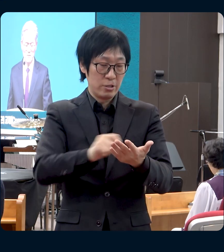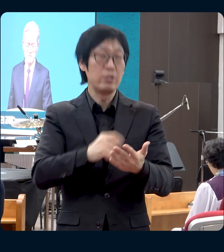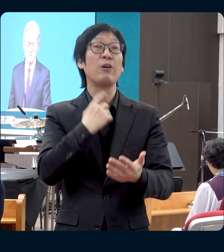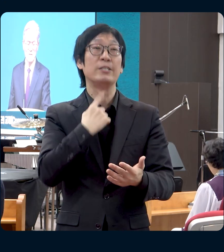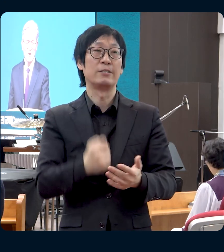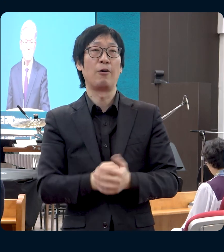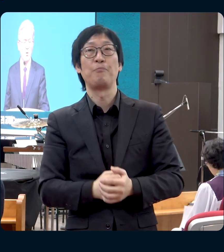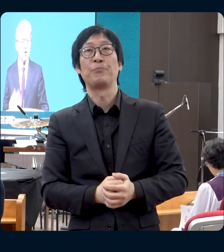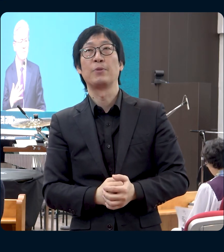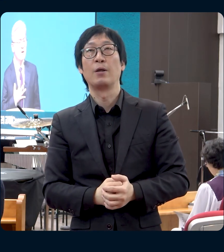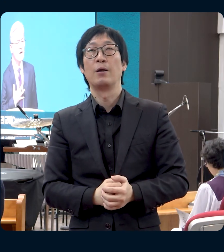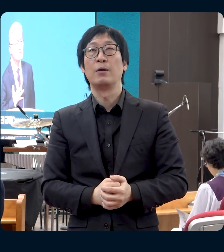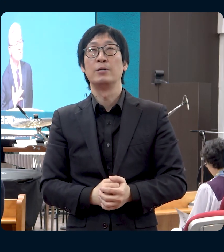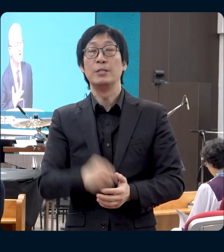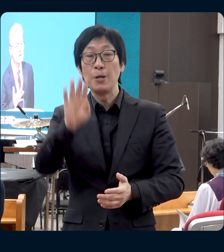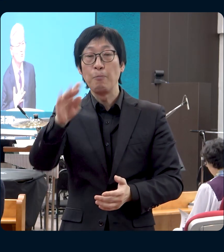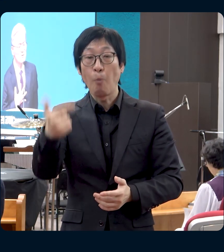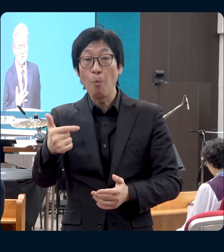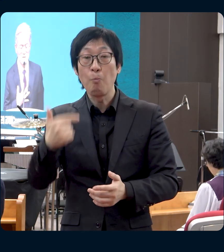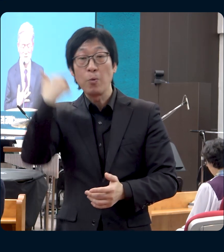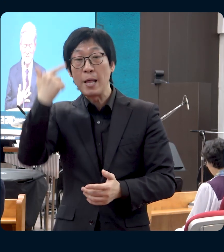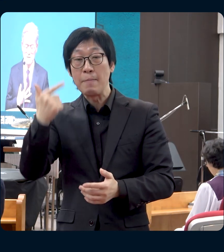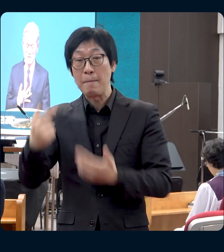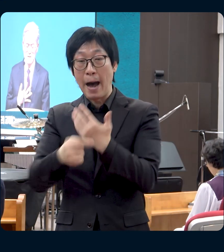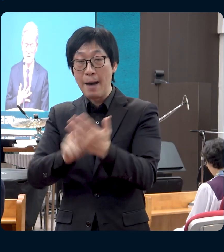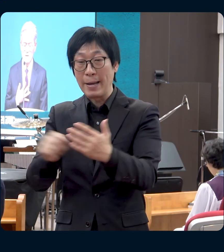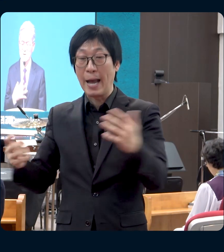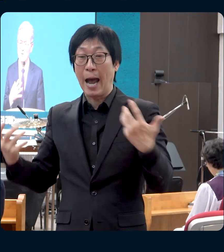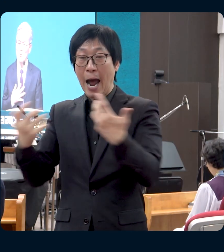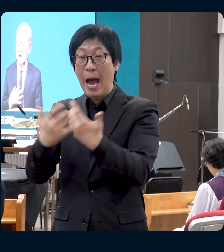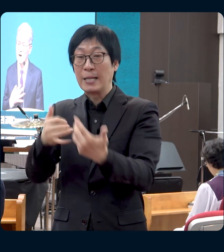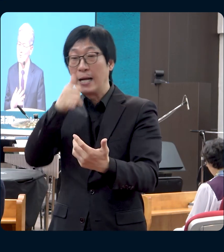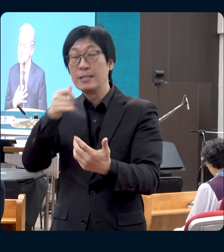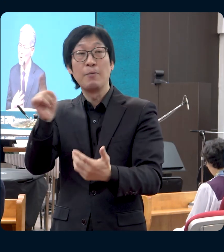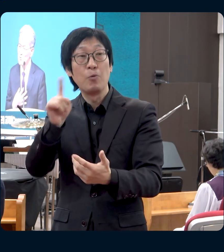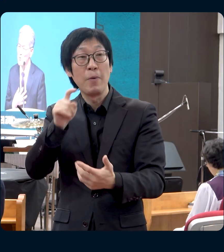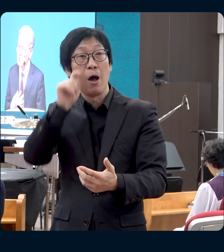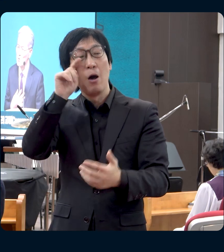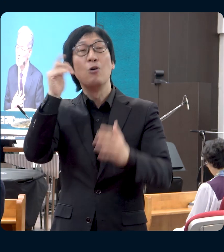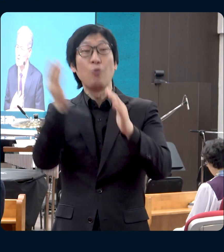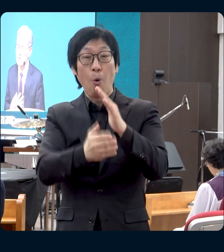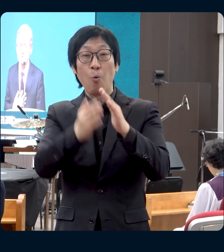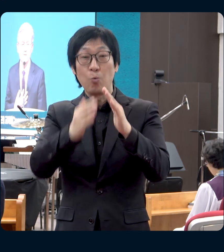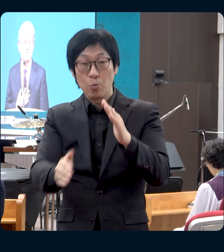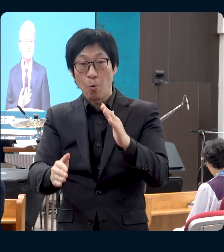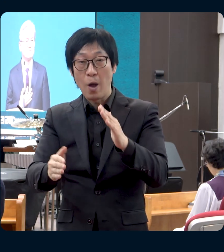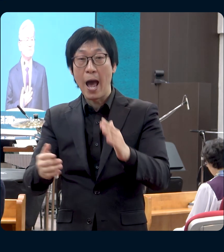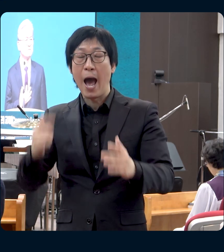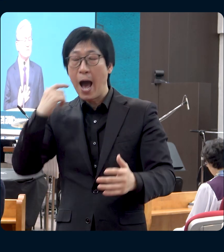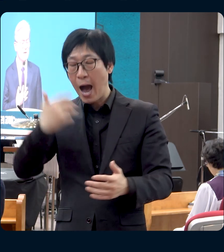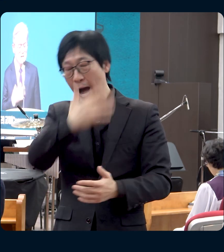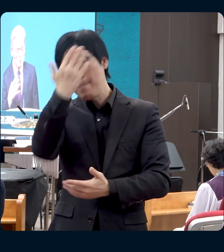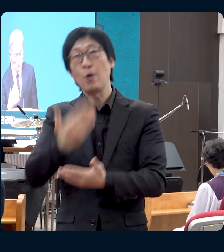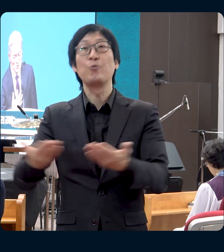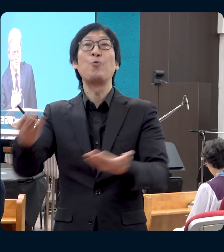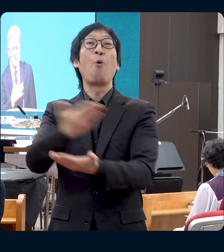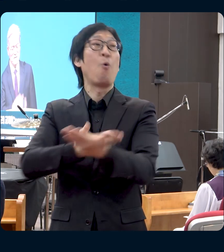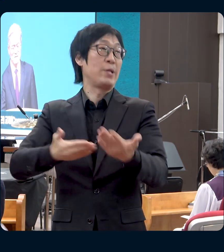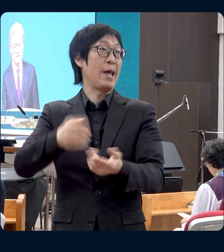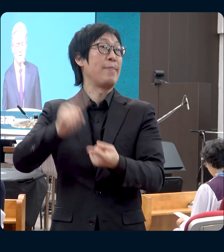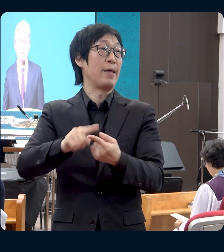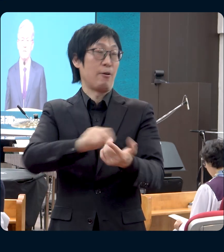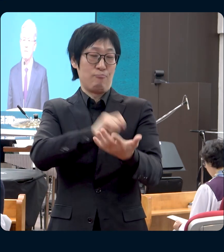처음부터 보네프의 가슴을 꽉 차고 있던 것은 성도의 아름다운 공동체였습니다. 그